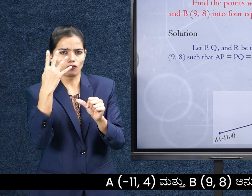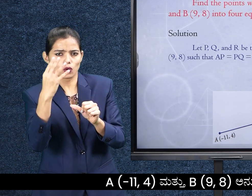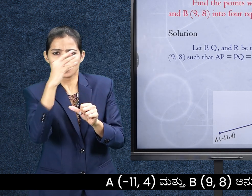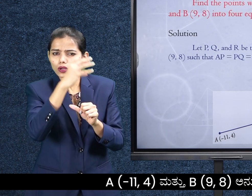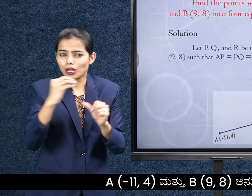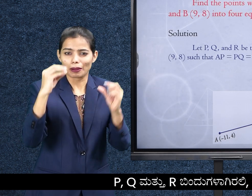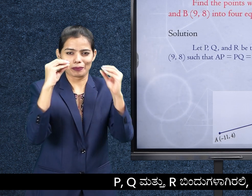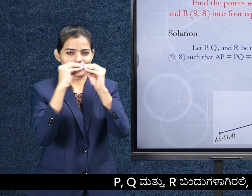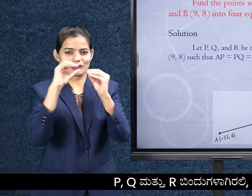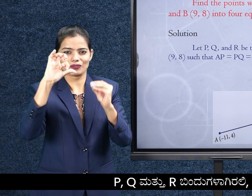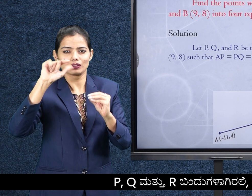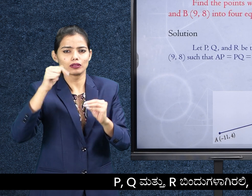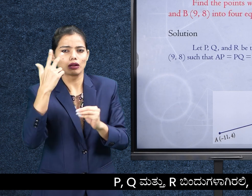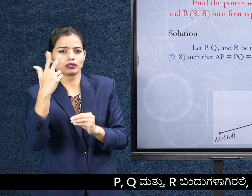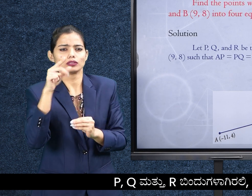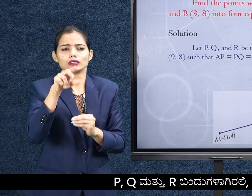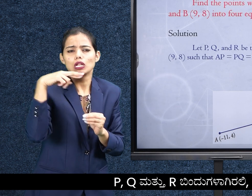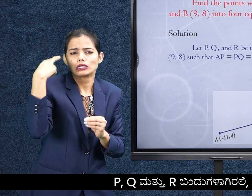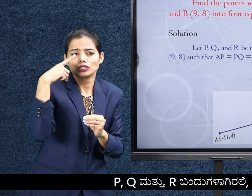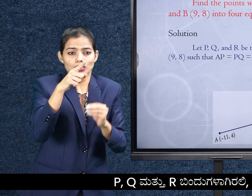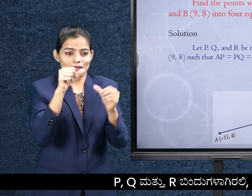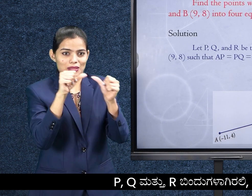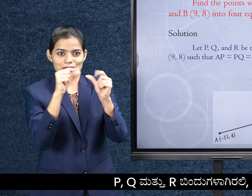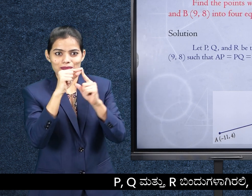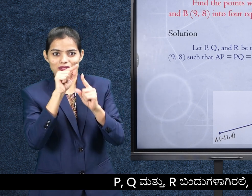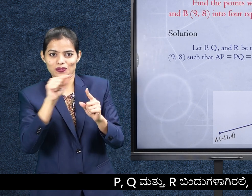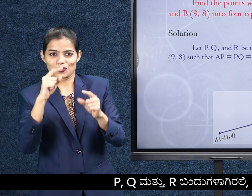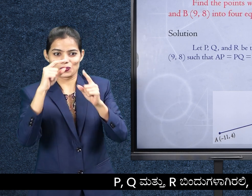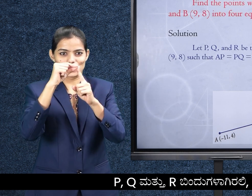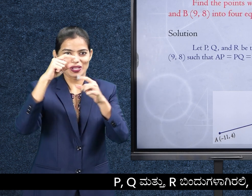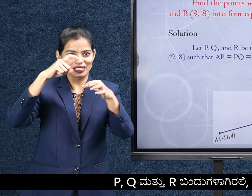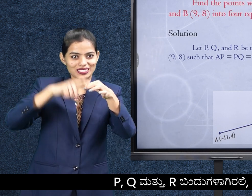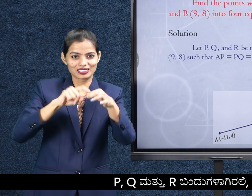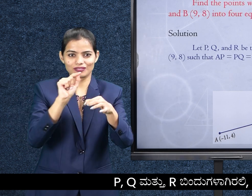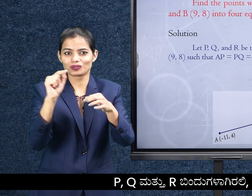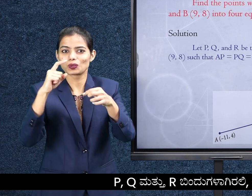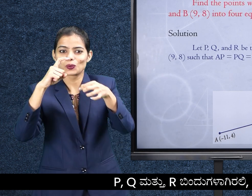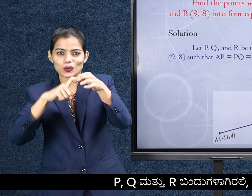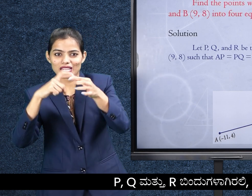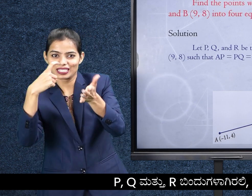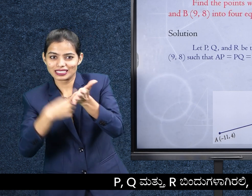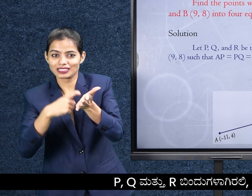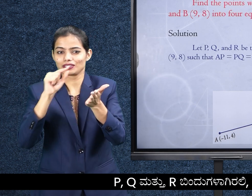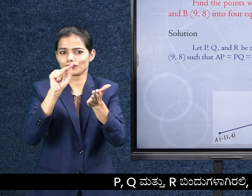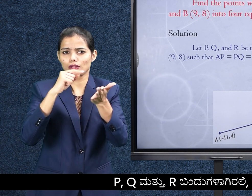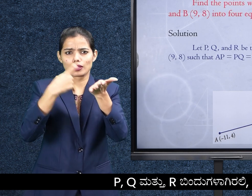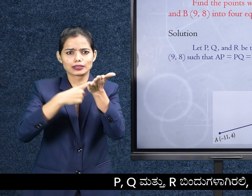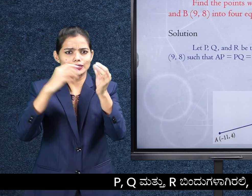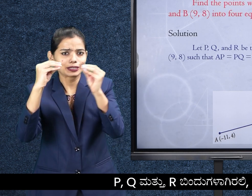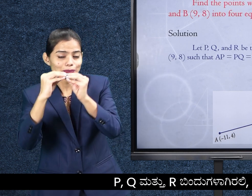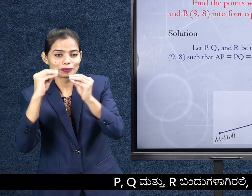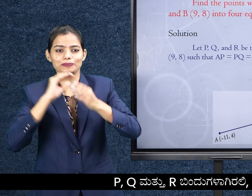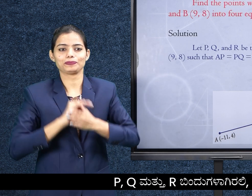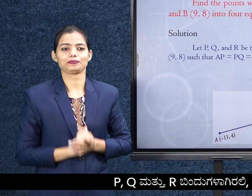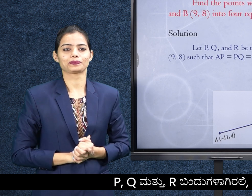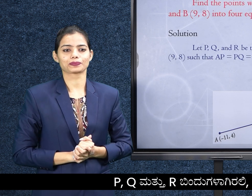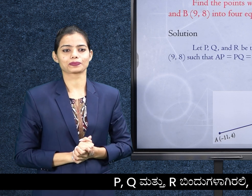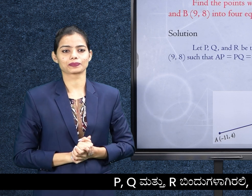ವಿಭಾಗದಲ್ಲಿ P, Q ಮತ್ತು R ಬಿಂದುಗಳಾಗಿರಲಿ. ಆದರೆ AP = PQ